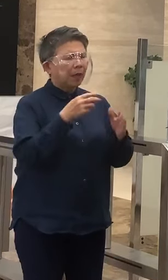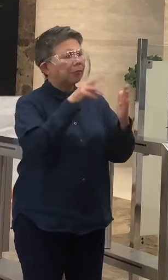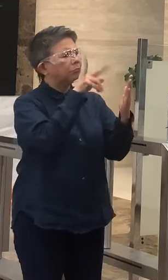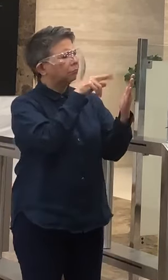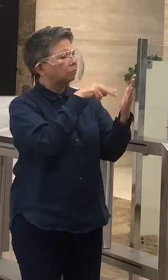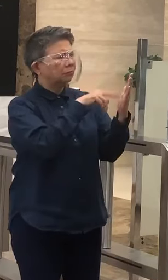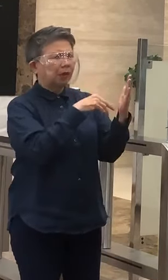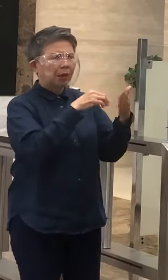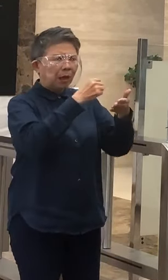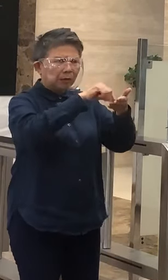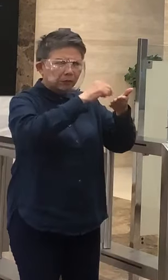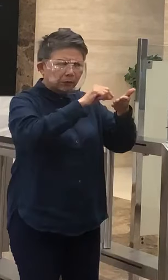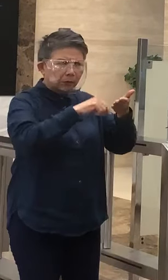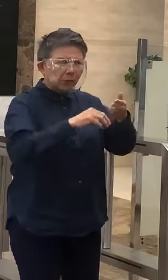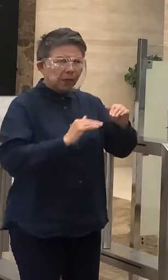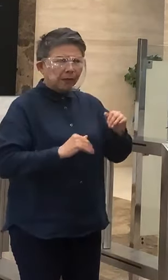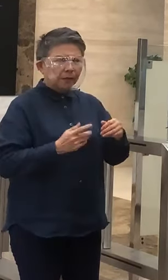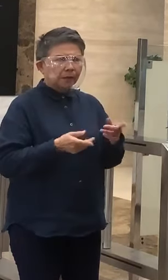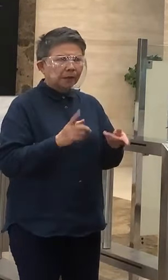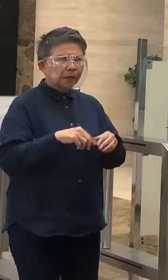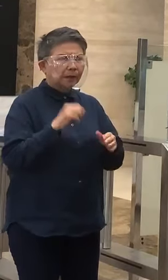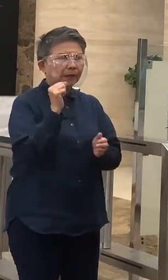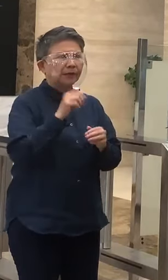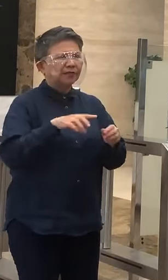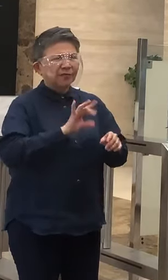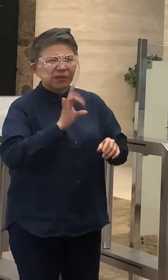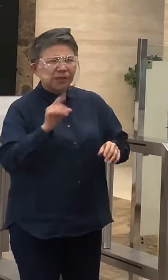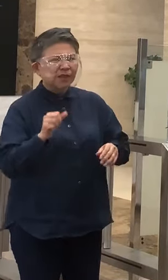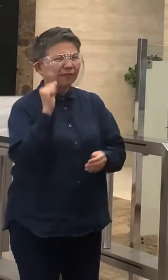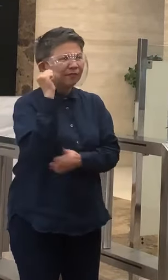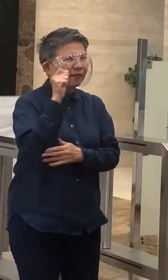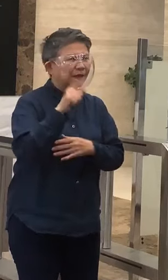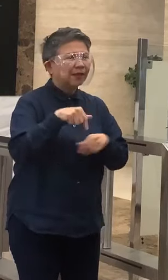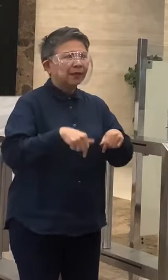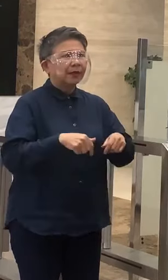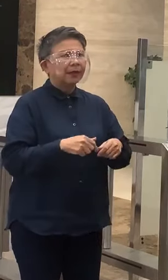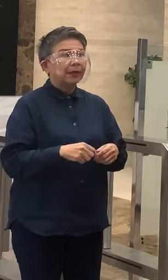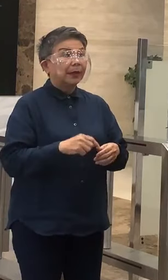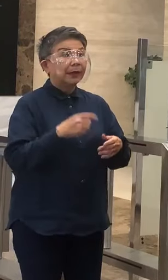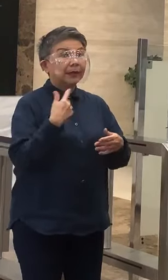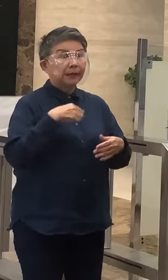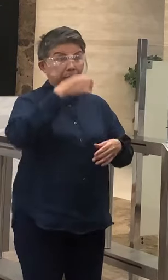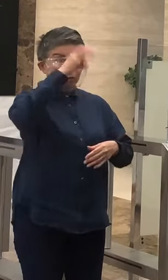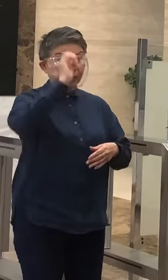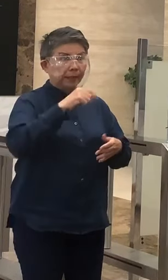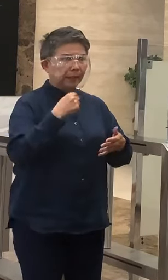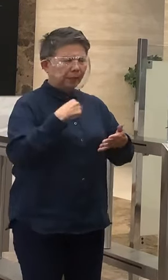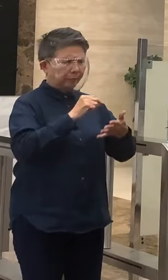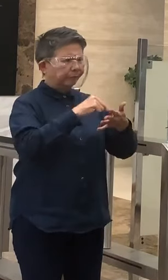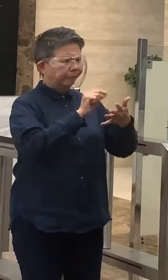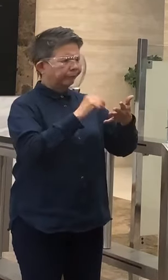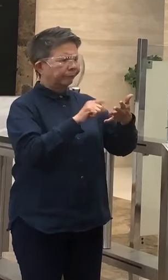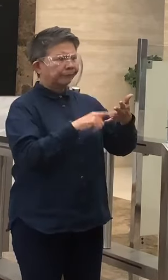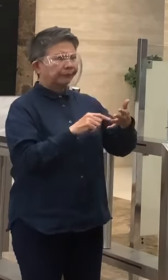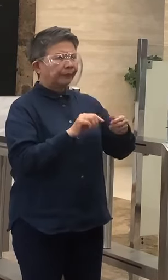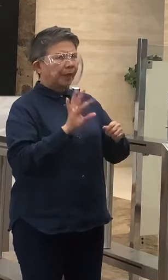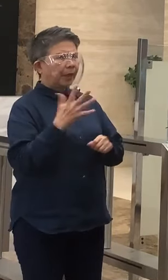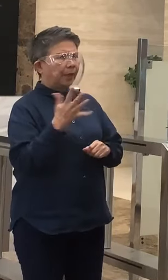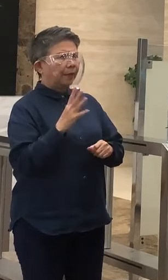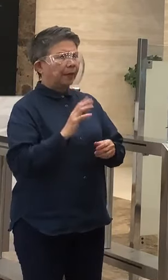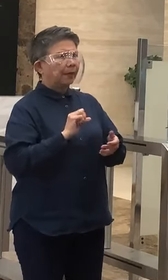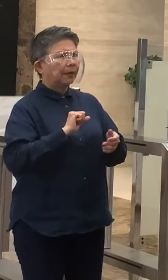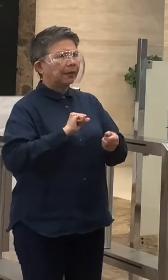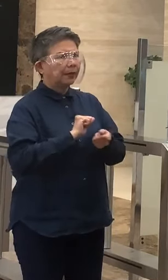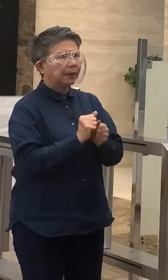dari datrend terjadi kecelakaan yang jadikan bahan puisi yang ada di tengah